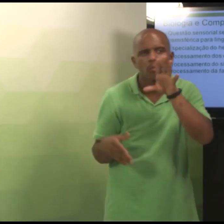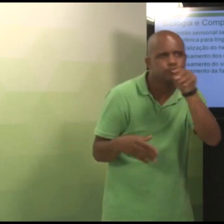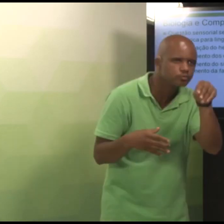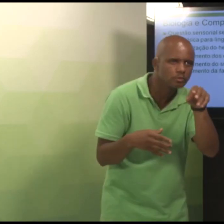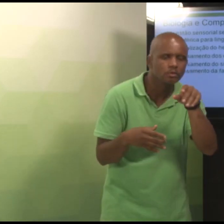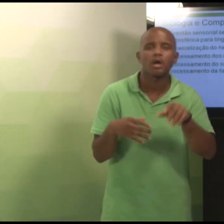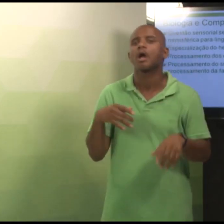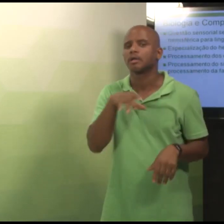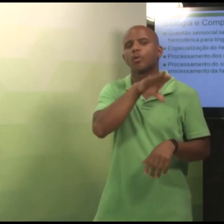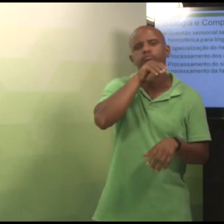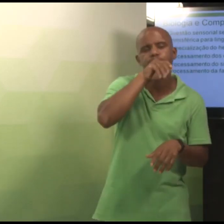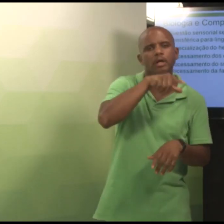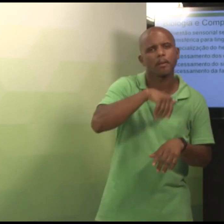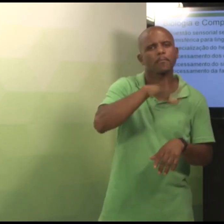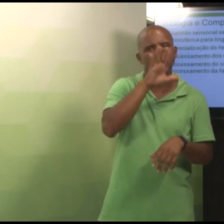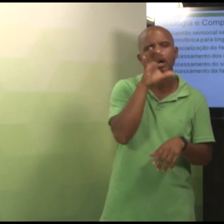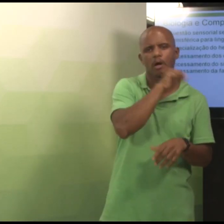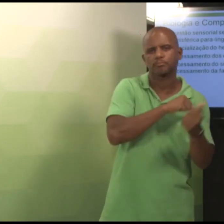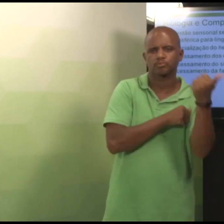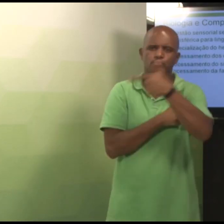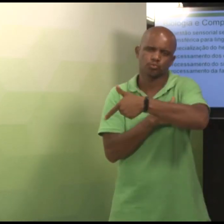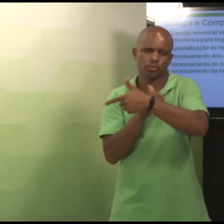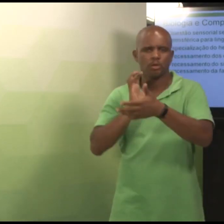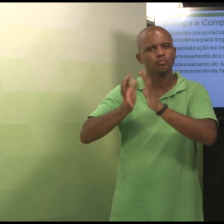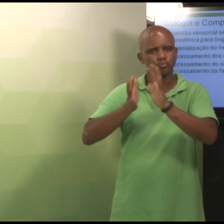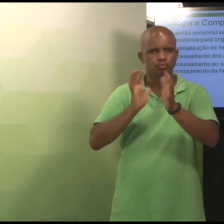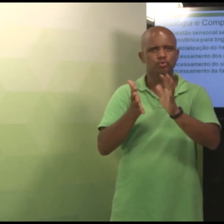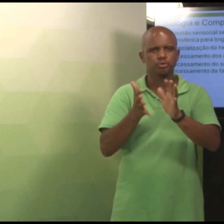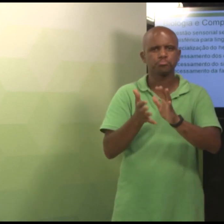Então, a língua de sinais e a língua oral são processos diferentes.